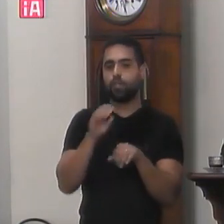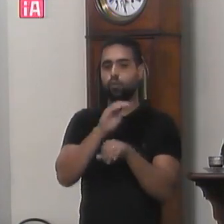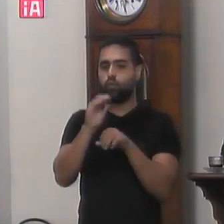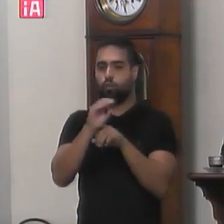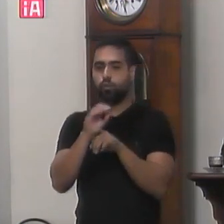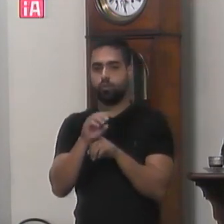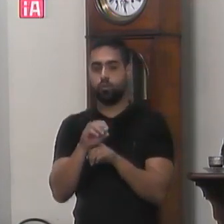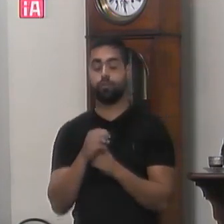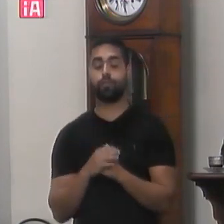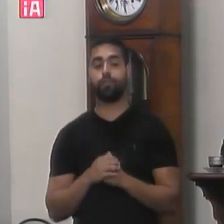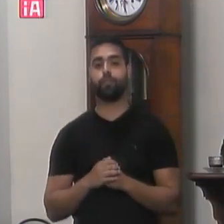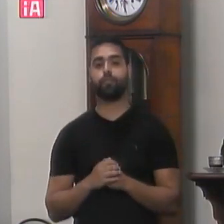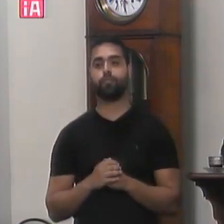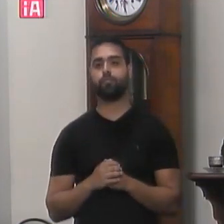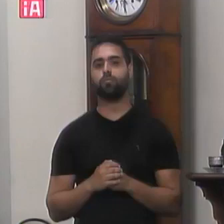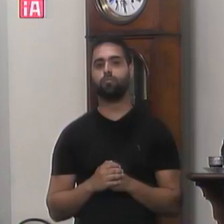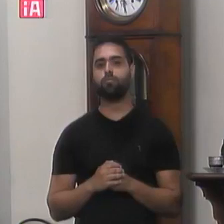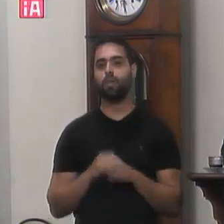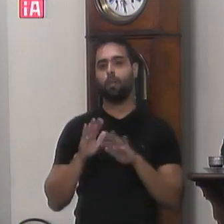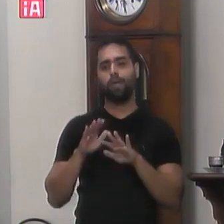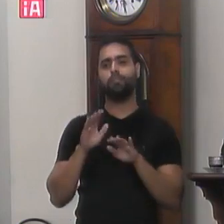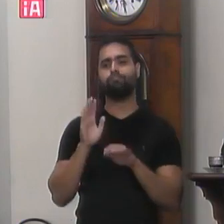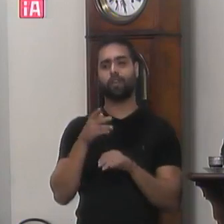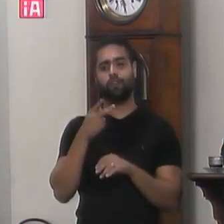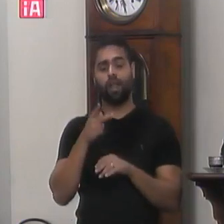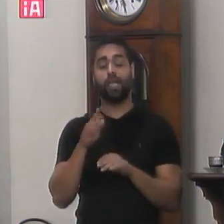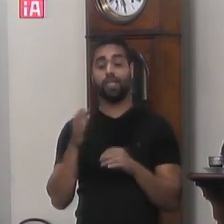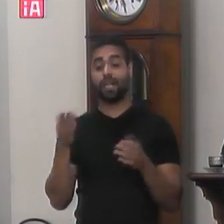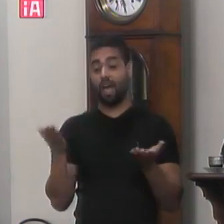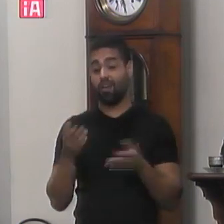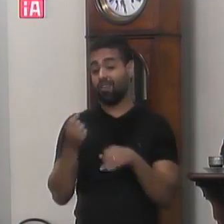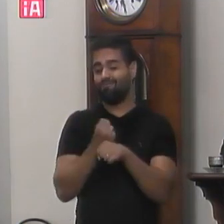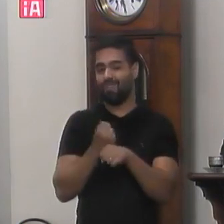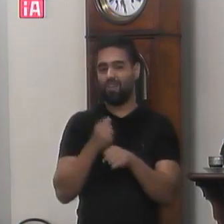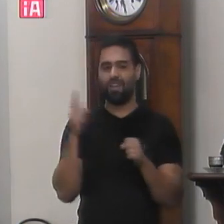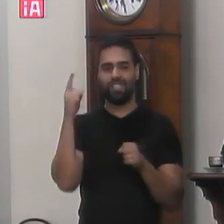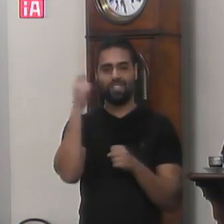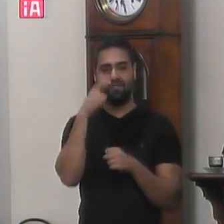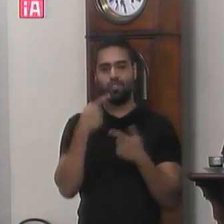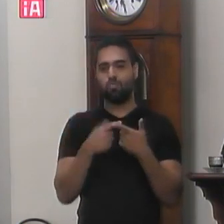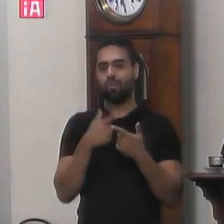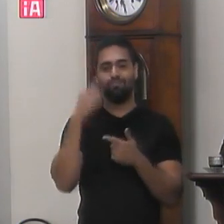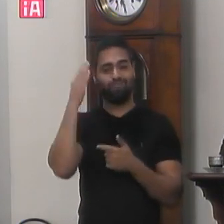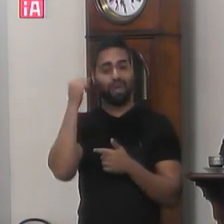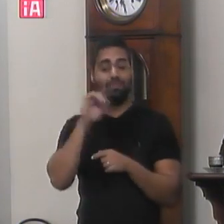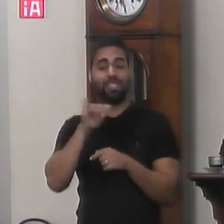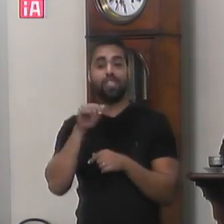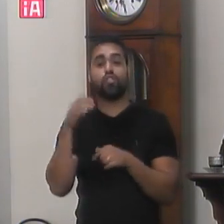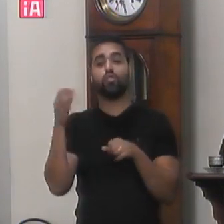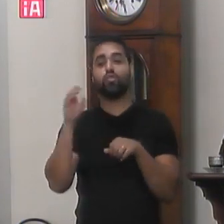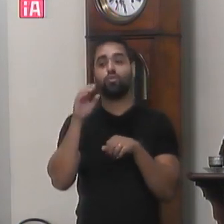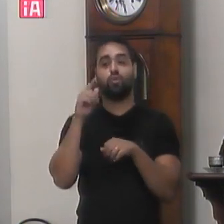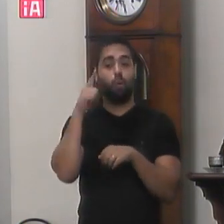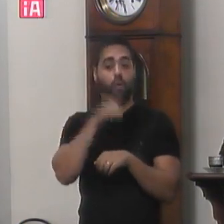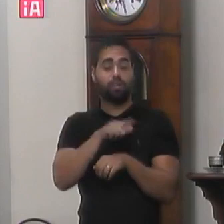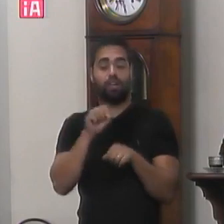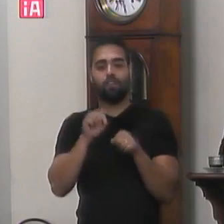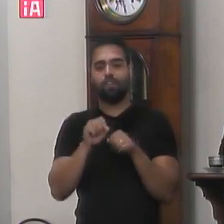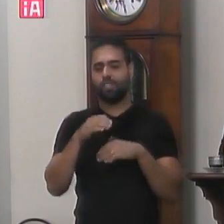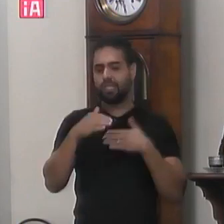sim. Tá? Mas é aquilo que eu digo, esse ano realmente é um ano complicado, porque a gente não sabe se consegue fazer todo esse